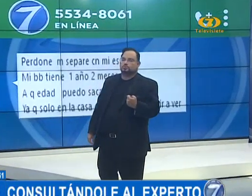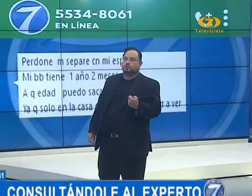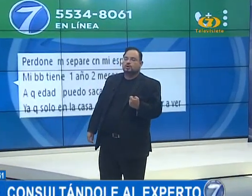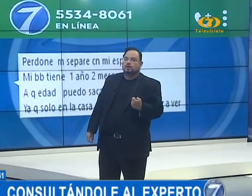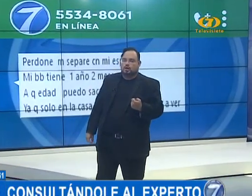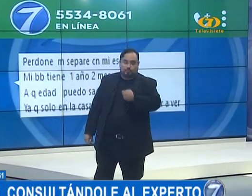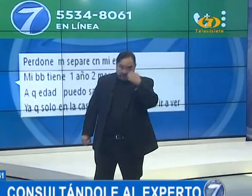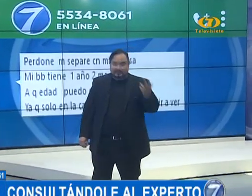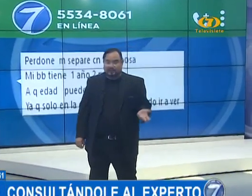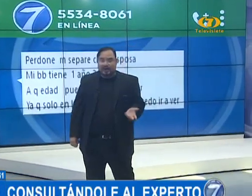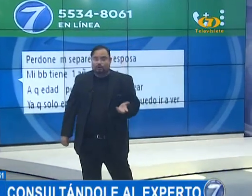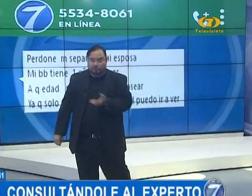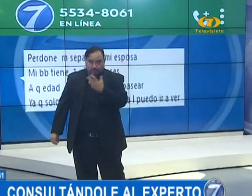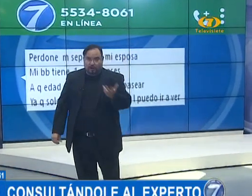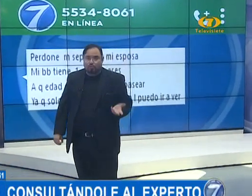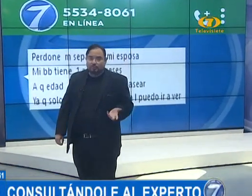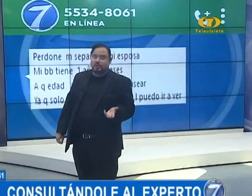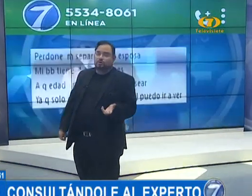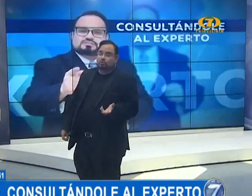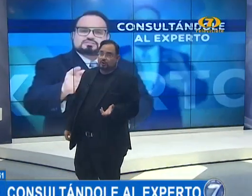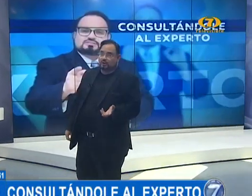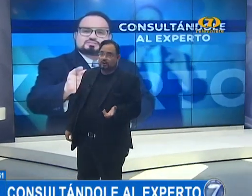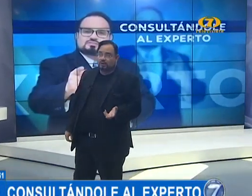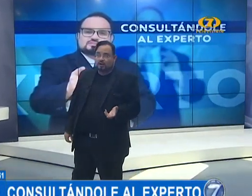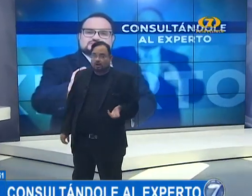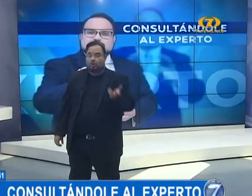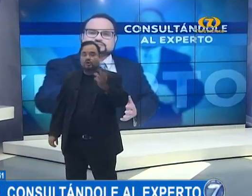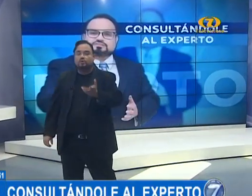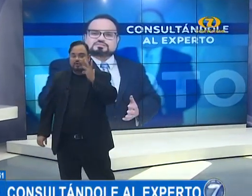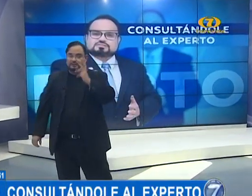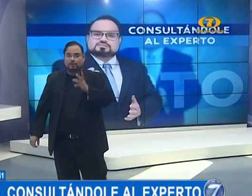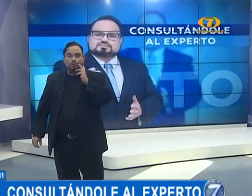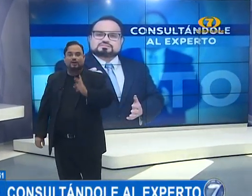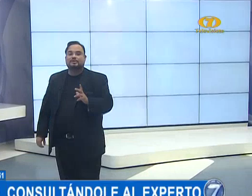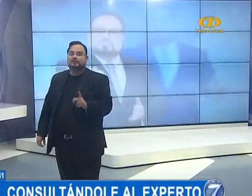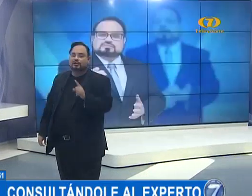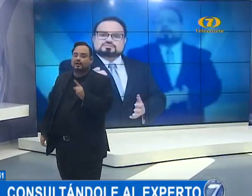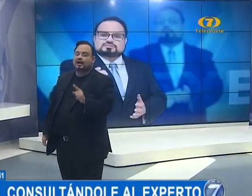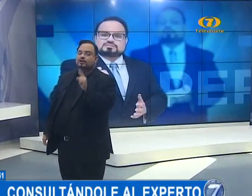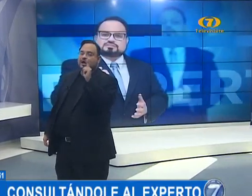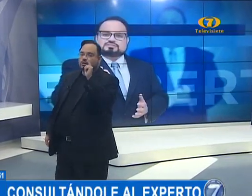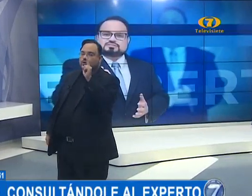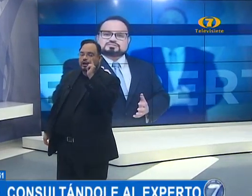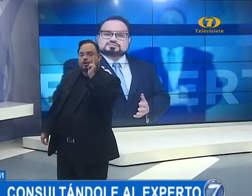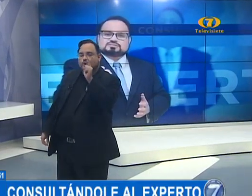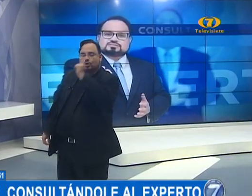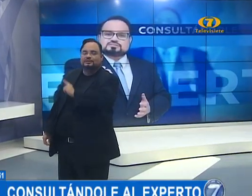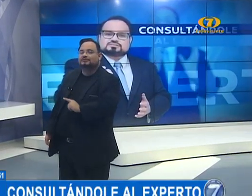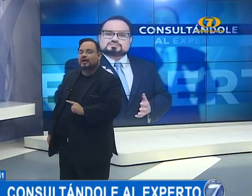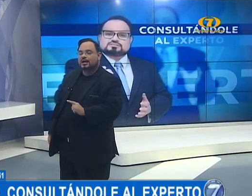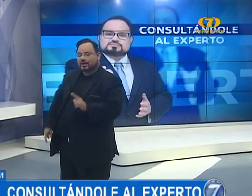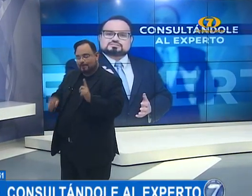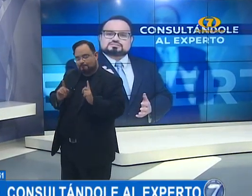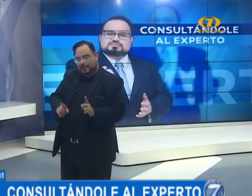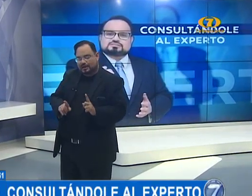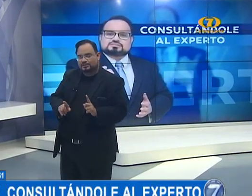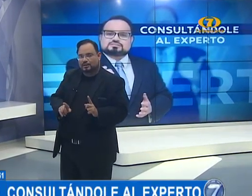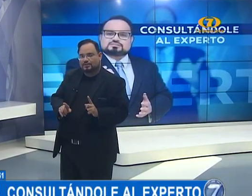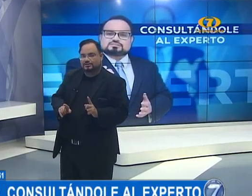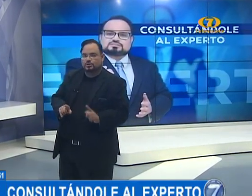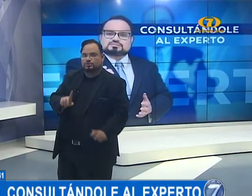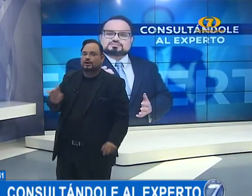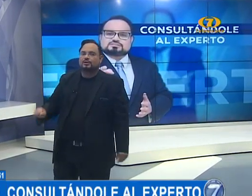sus hijos. Y puede sacarlo, si puede convivir con él. Lo único que seguramente aquí hay algo que no está